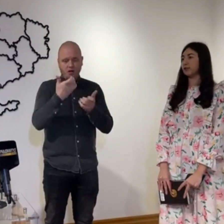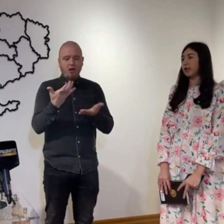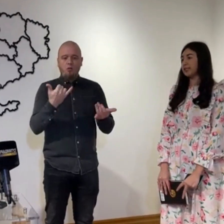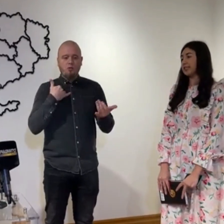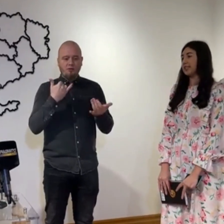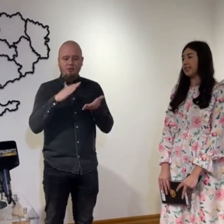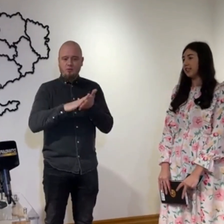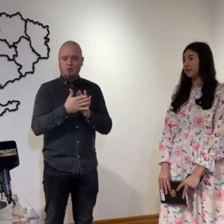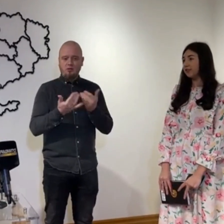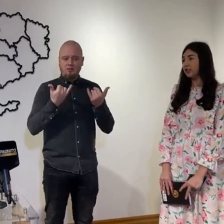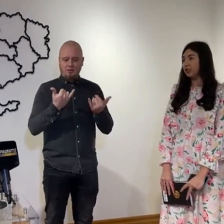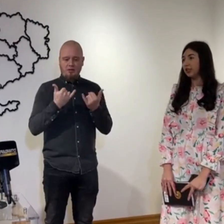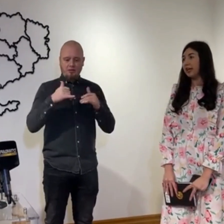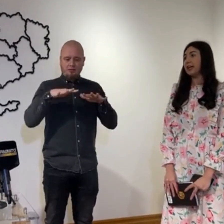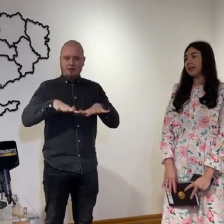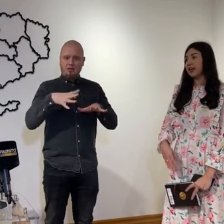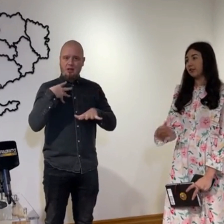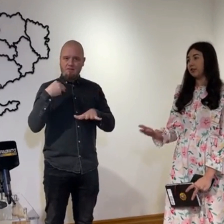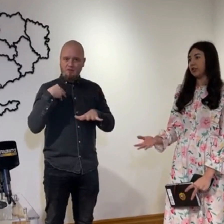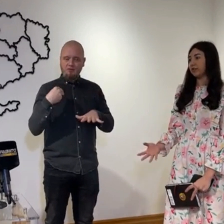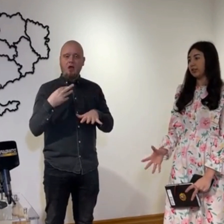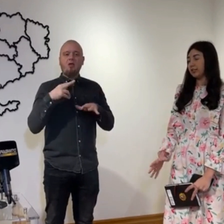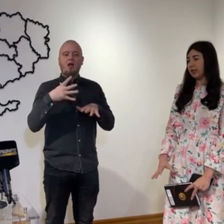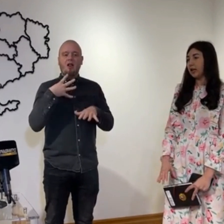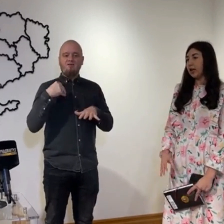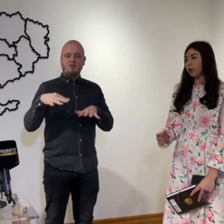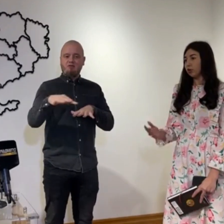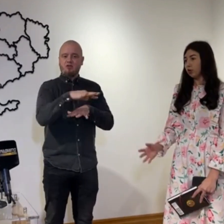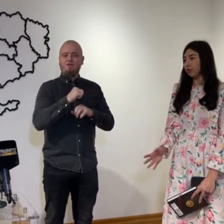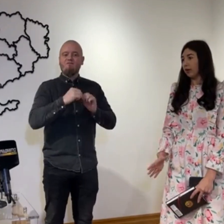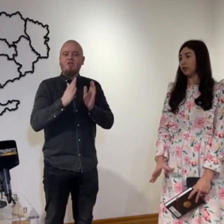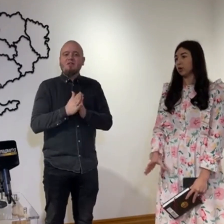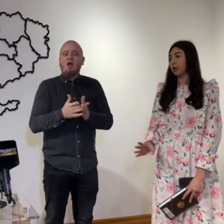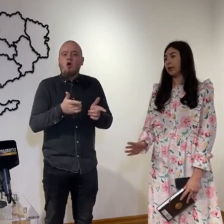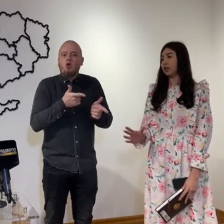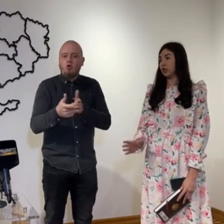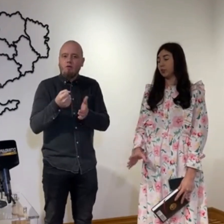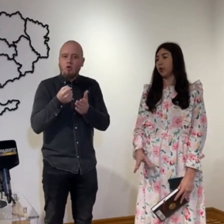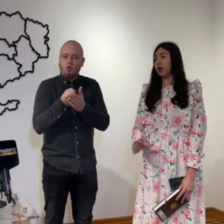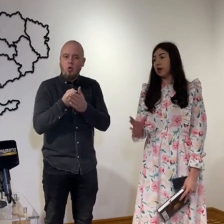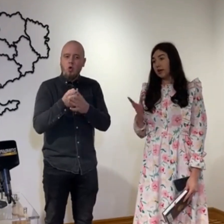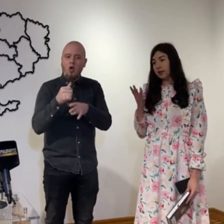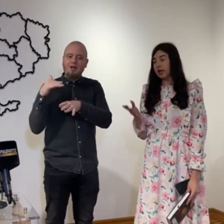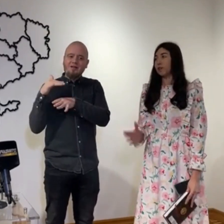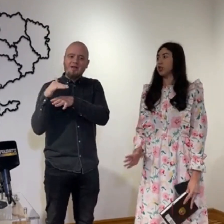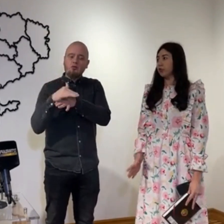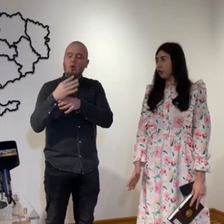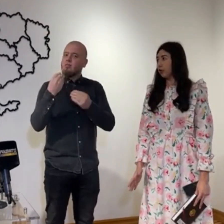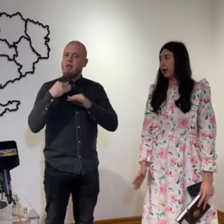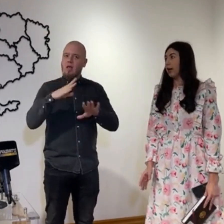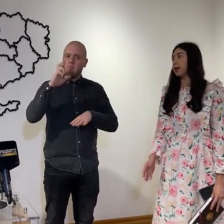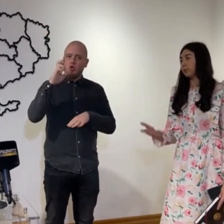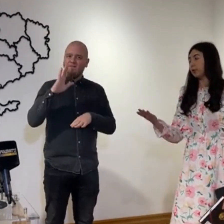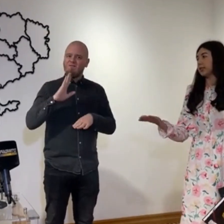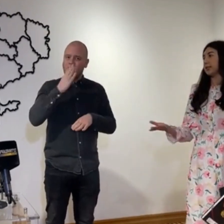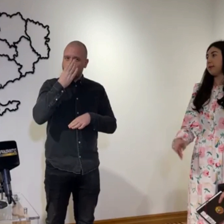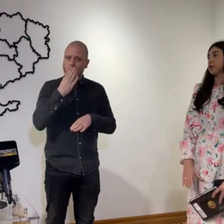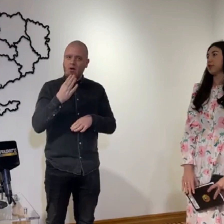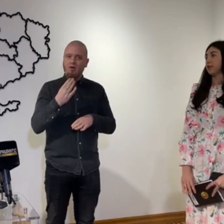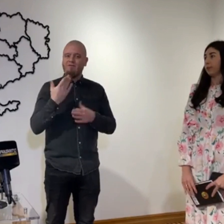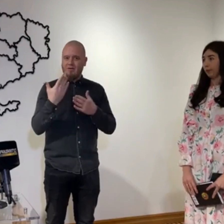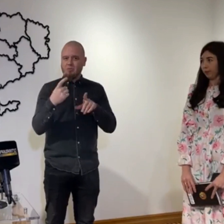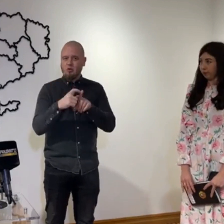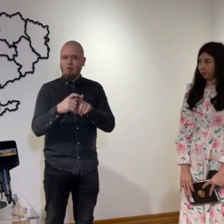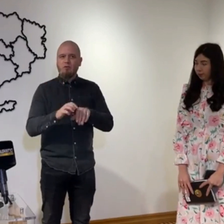яка у нас ситуація зараз є на Львівщині, як Львівщина, власне, готова до наступу, не дай Боже, ворога. Будь ласка,